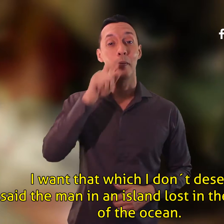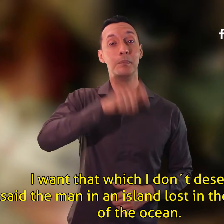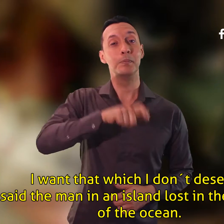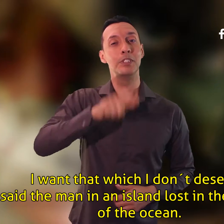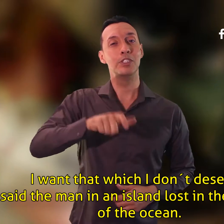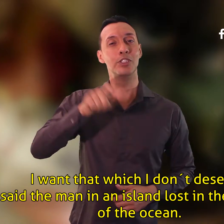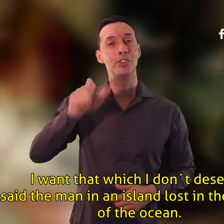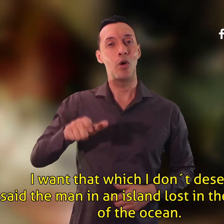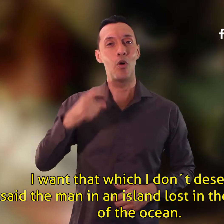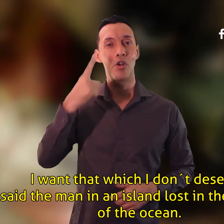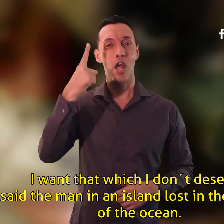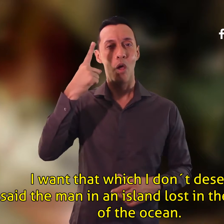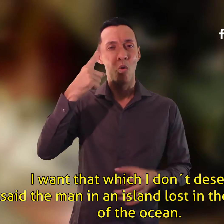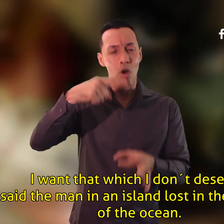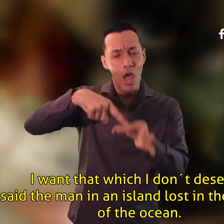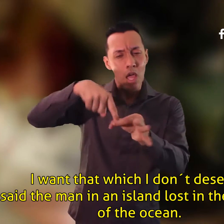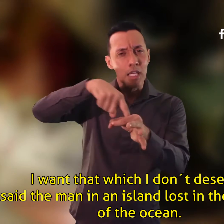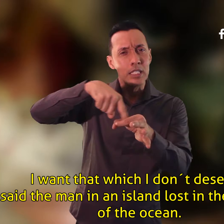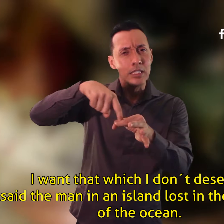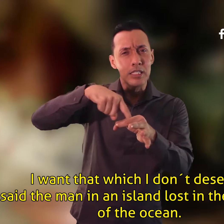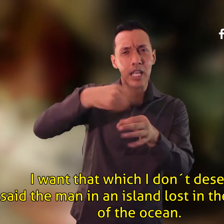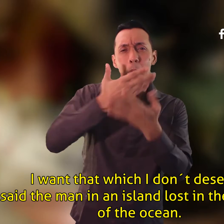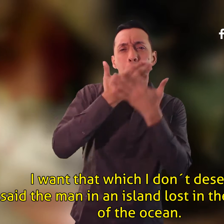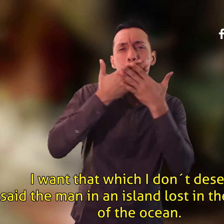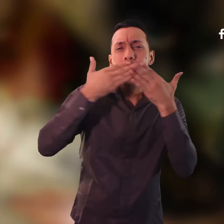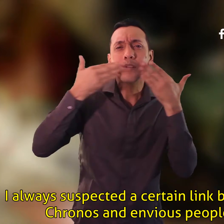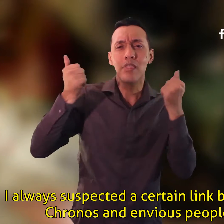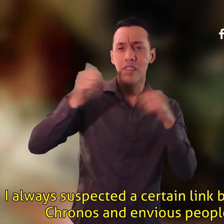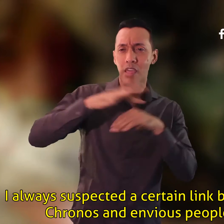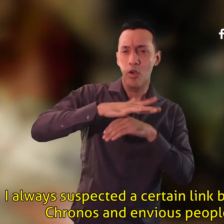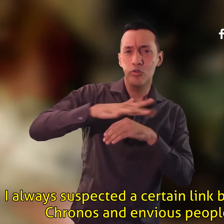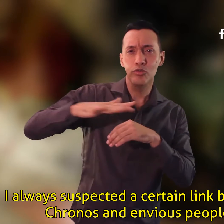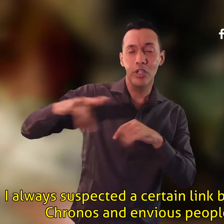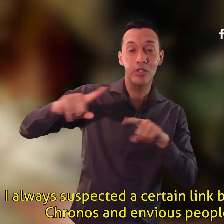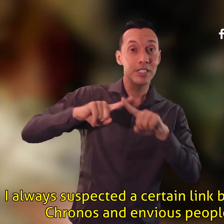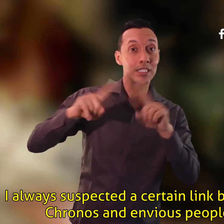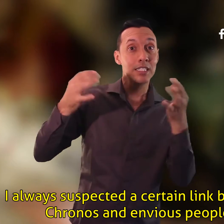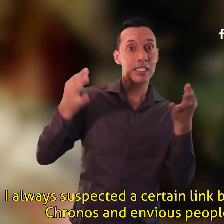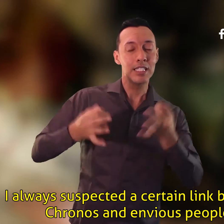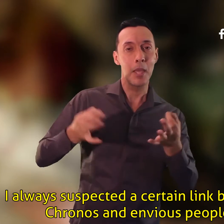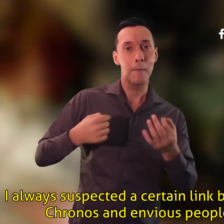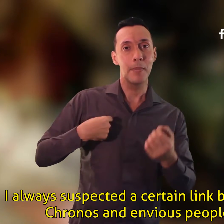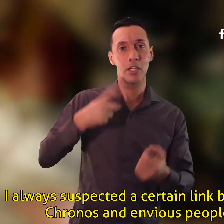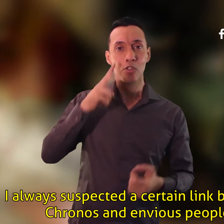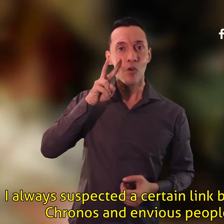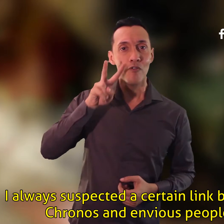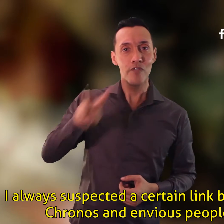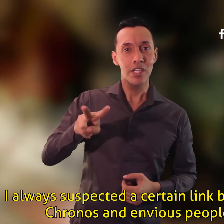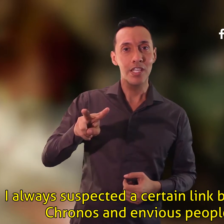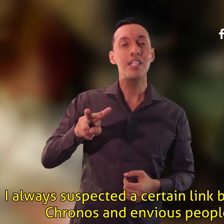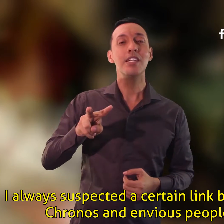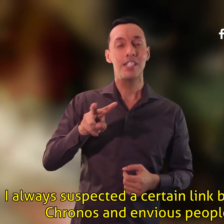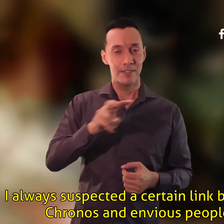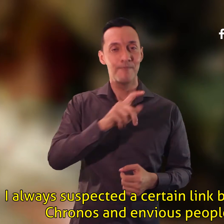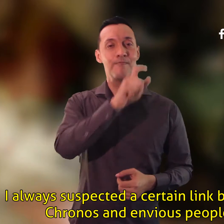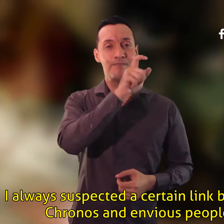dijeron los hombres de una isla perdida en el océano siempre sospeché la cercanía entre cronos